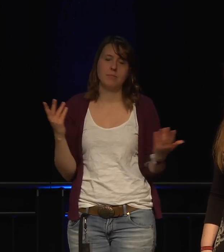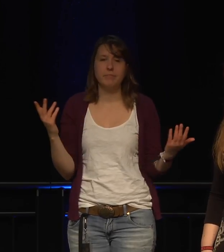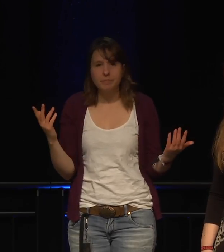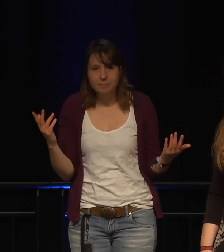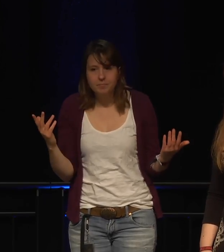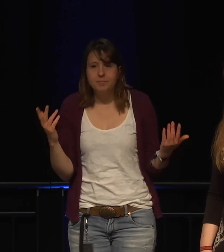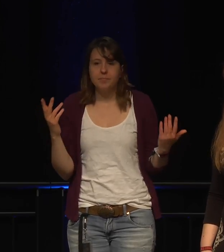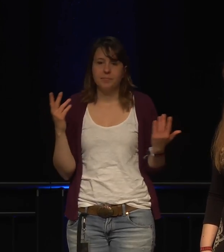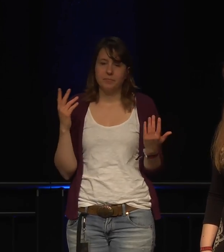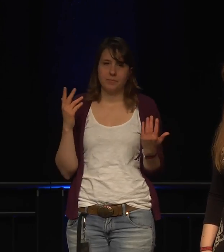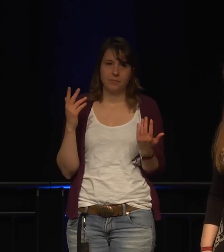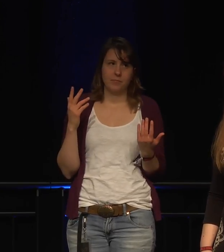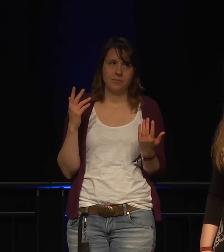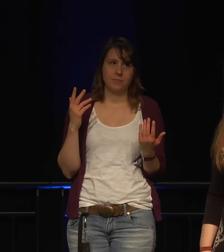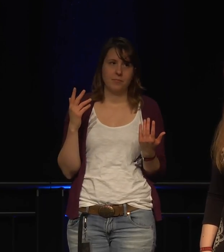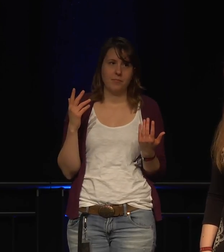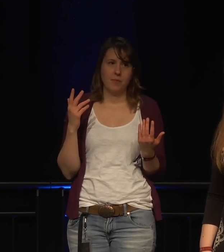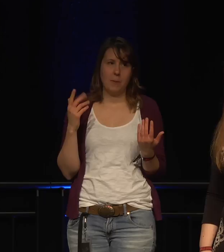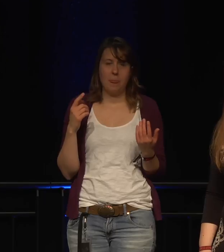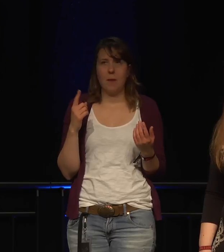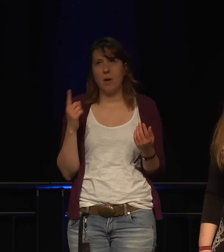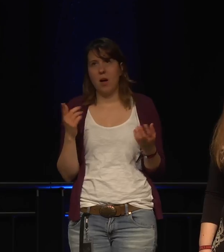Uno de los problemas es que tiene